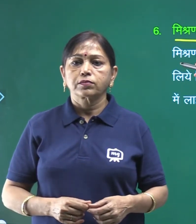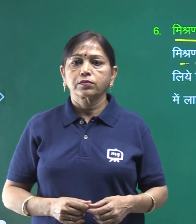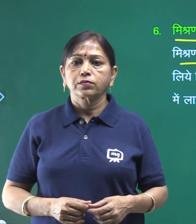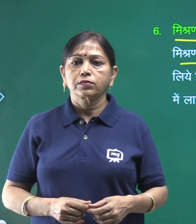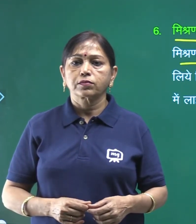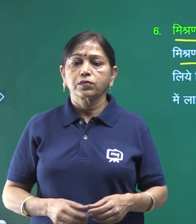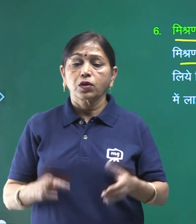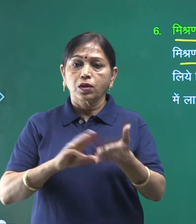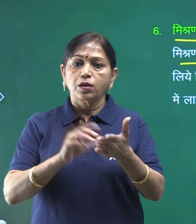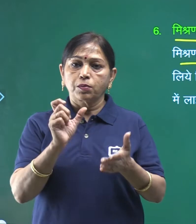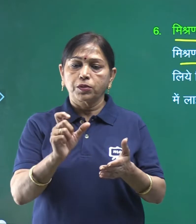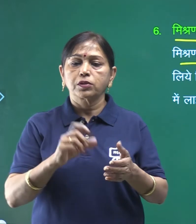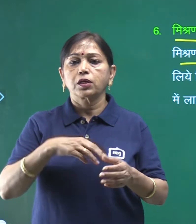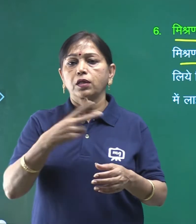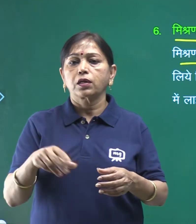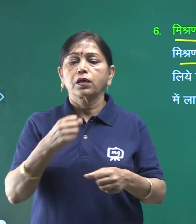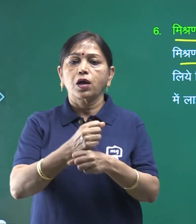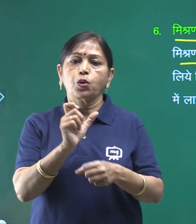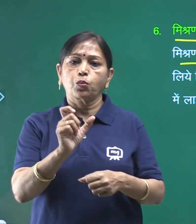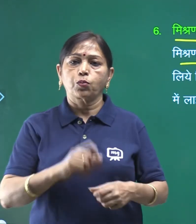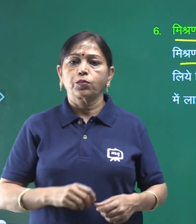मिश्रण के घटकों को